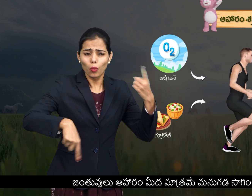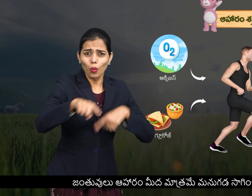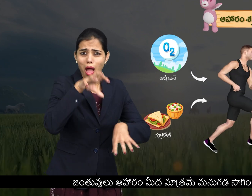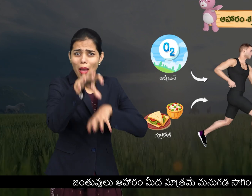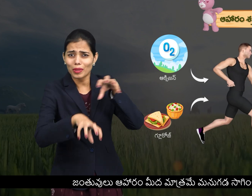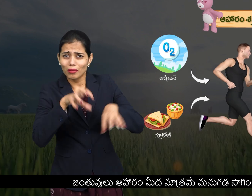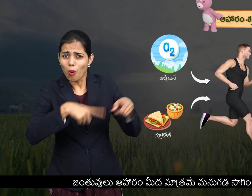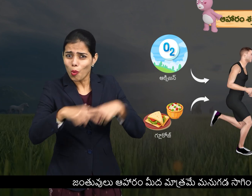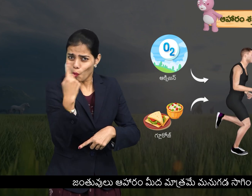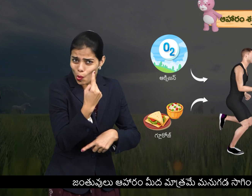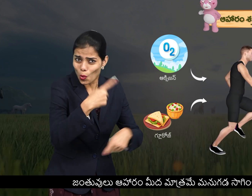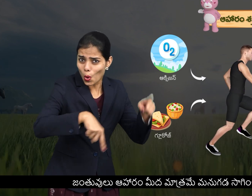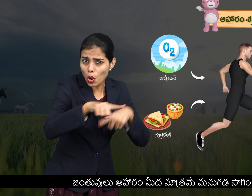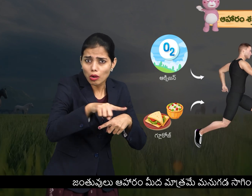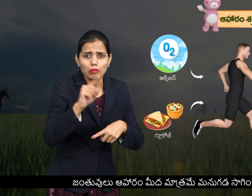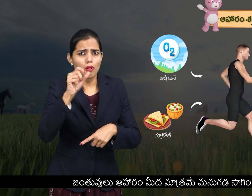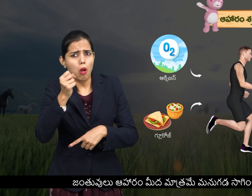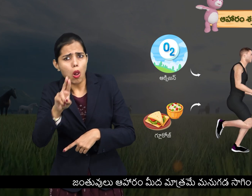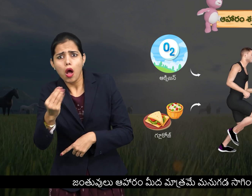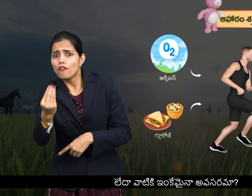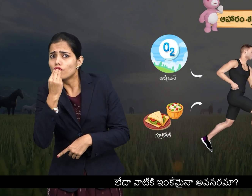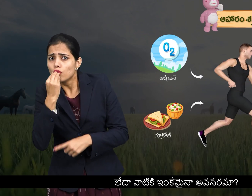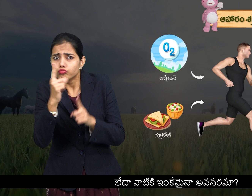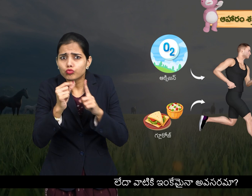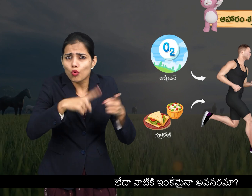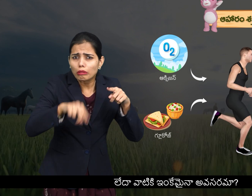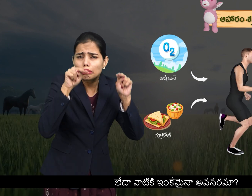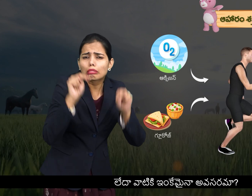జంతువులు ఆహారం మీద మాత్రమే మనుగడ సాగించగలవా